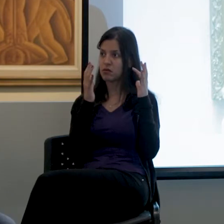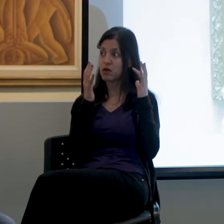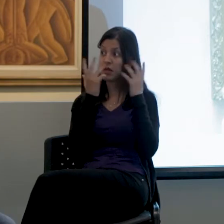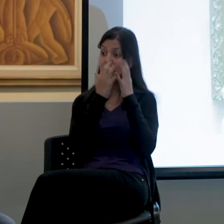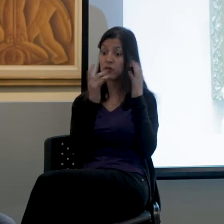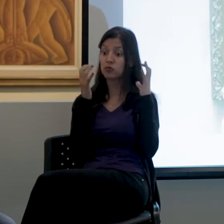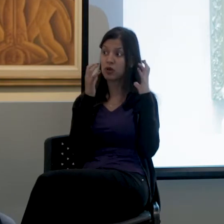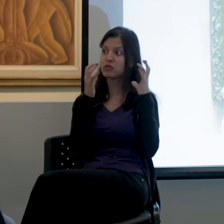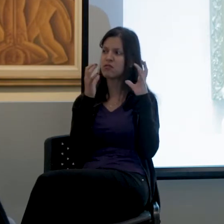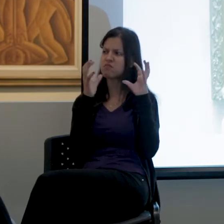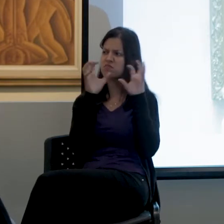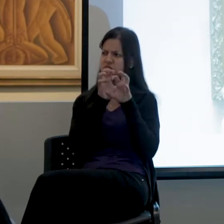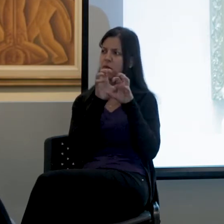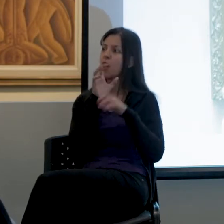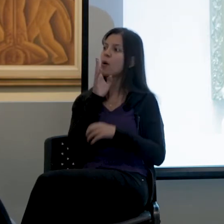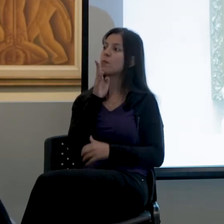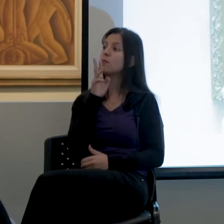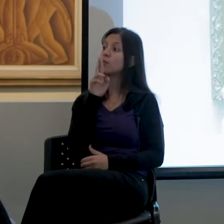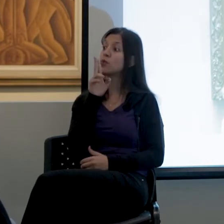bruta, né?